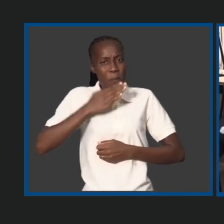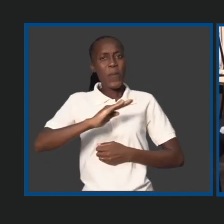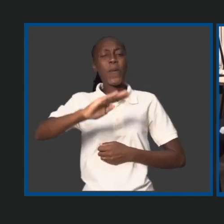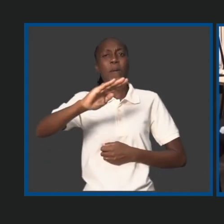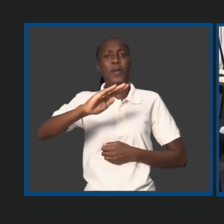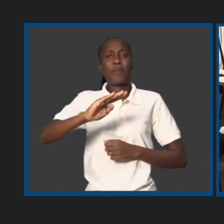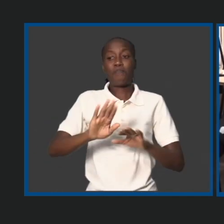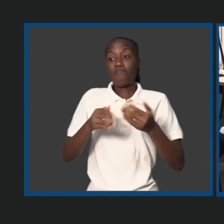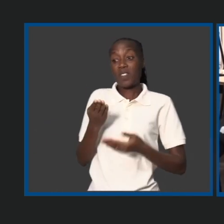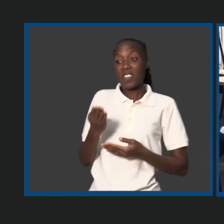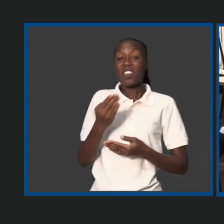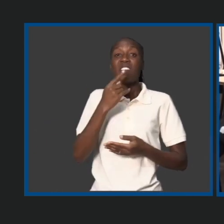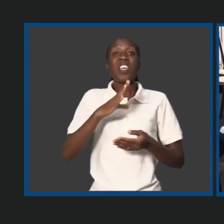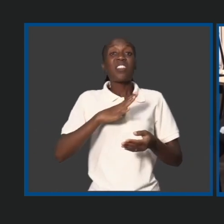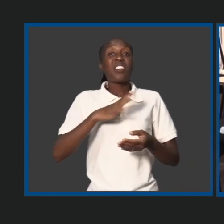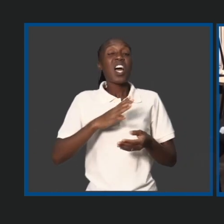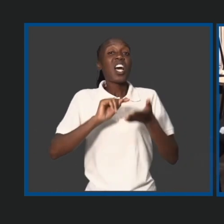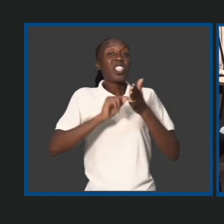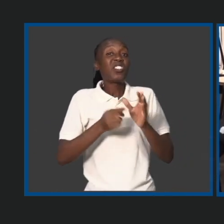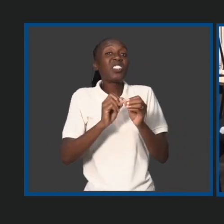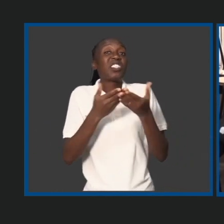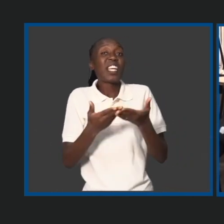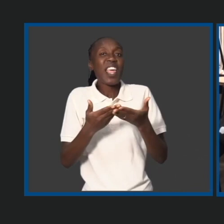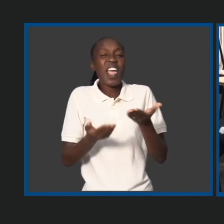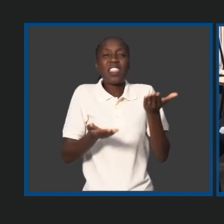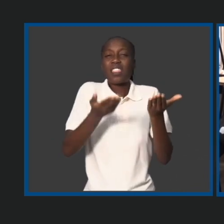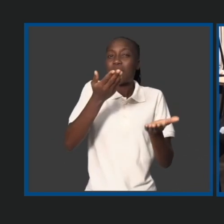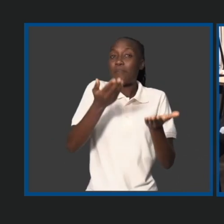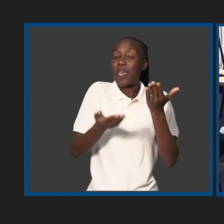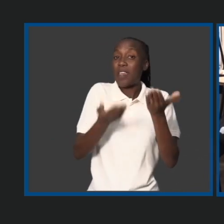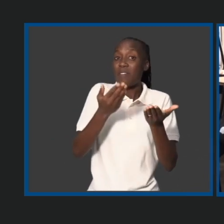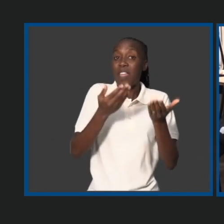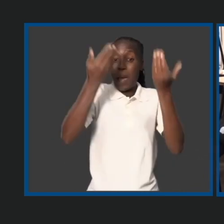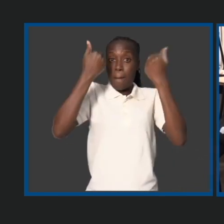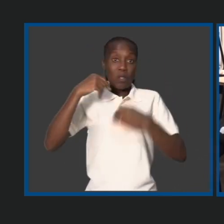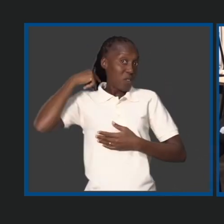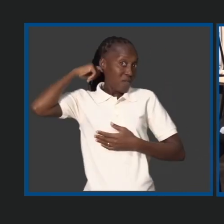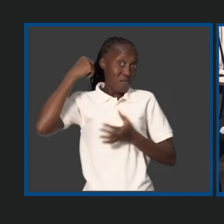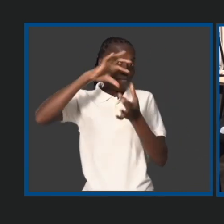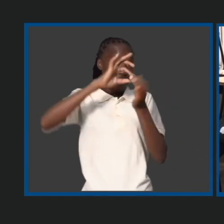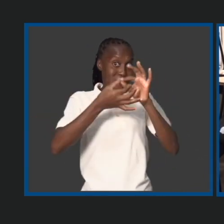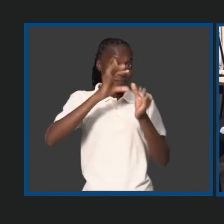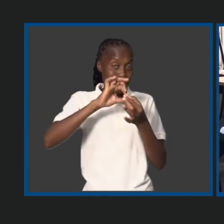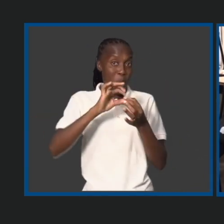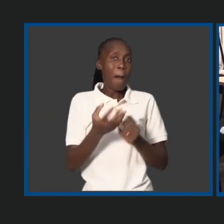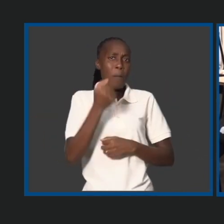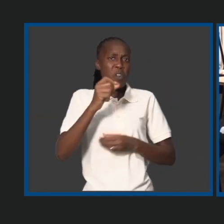lesão, quando vem, vem para ficar. Há vezes em que, dependendo da gravidade da lesão, pode recuperar